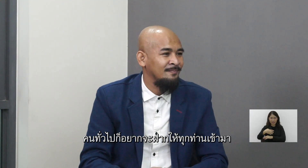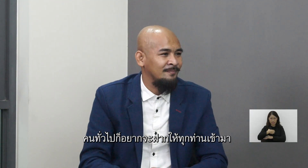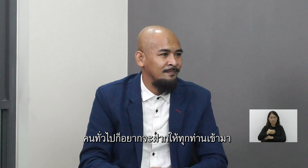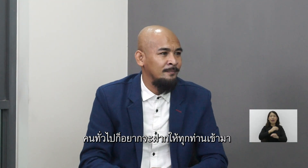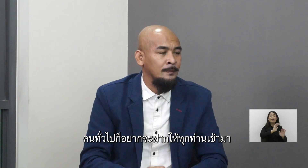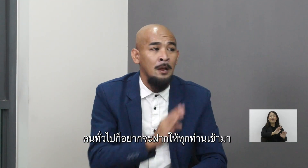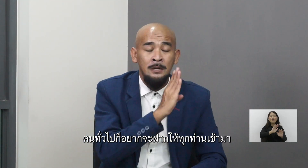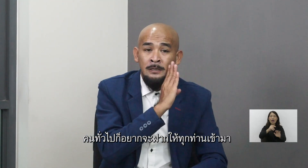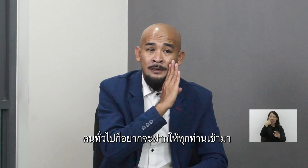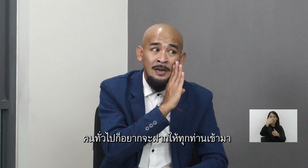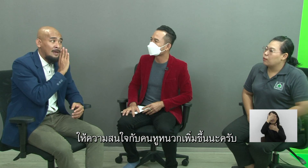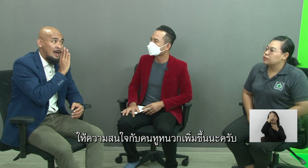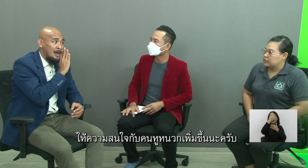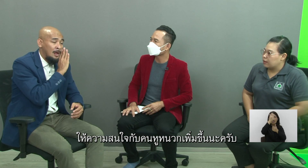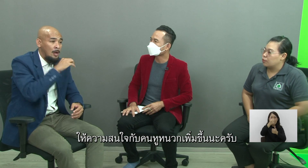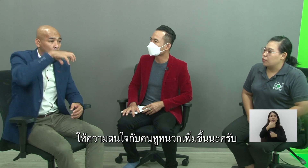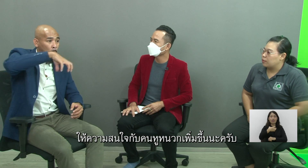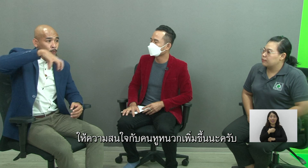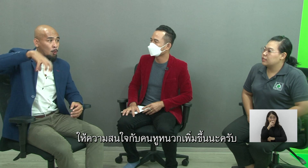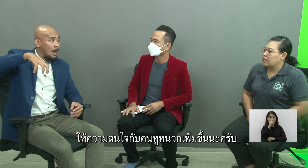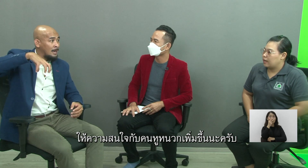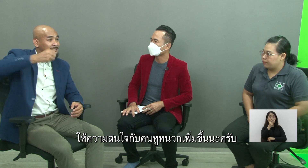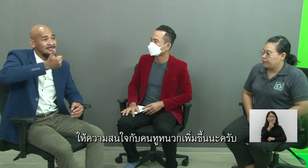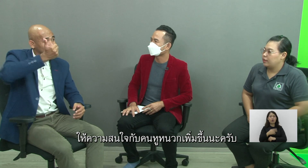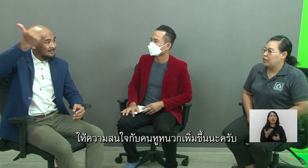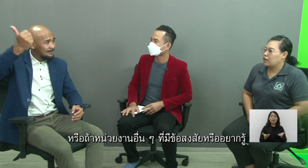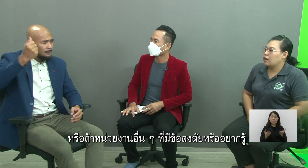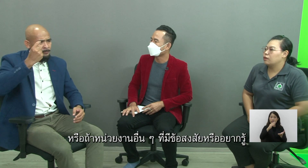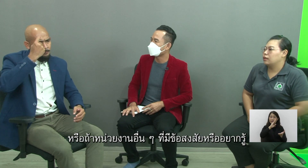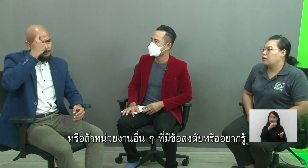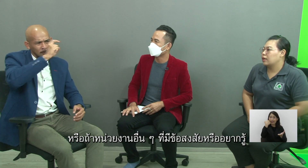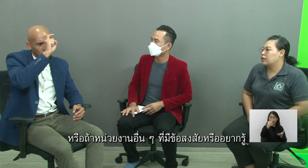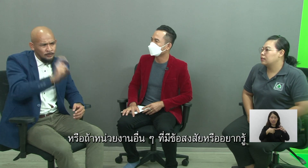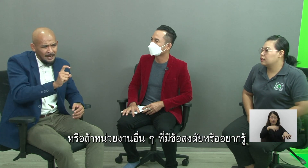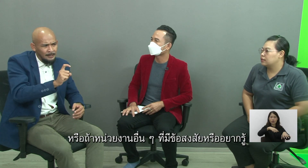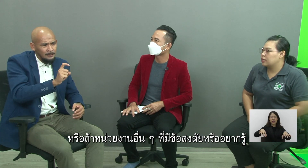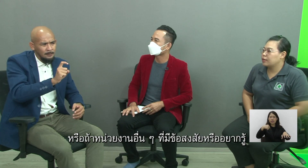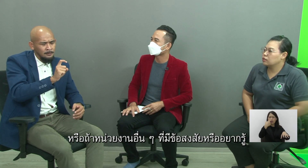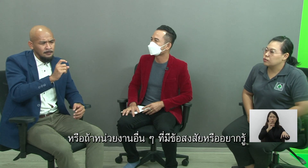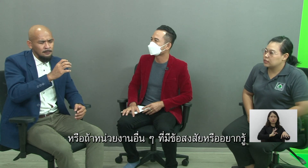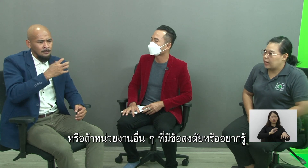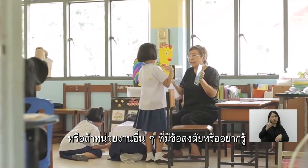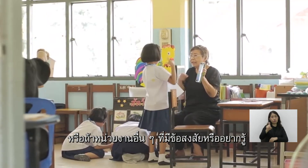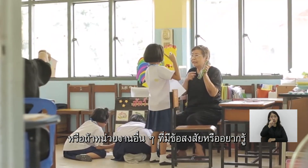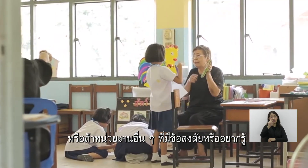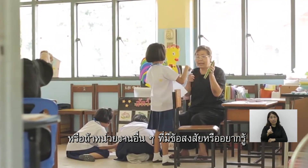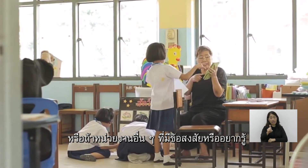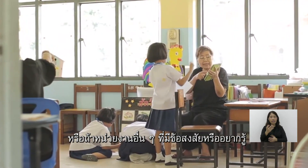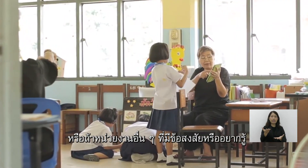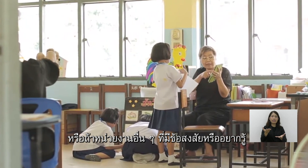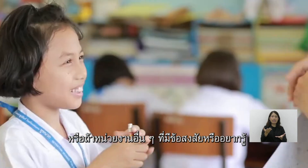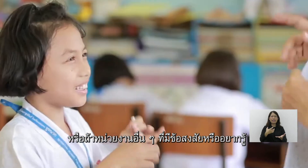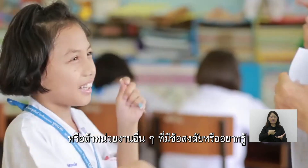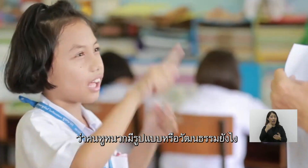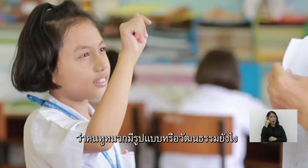านเข้ามาให้ความสนใจกับคนหูหนวกเพิ่มขึ้นนะครับแล้วก็หรือถ้าหน่วยงานอื่นๆที่มีข้อสงสัย